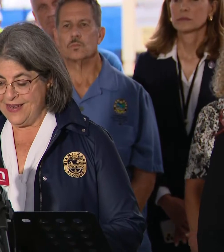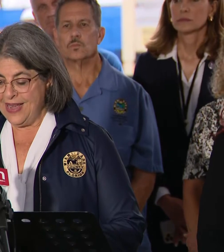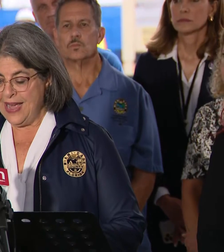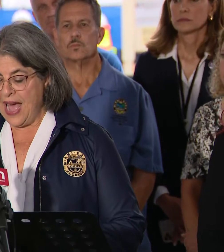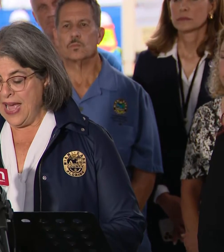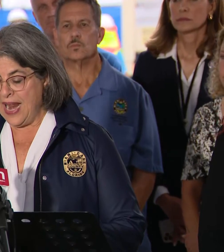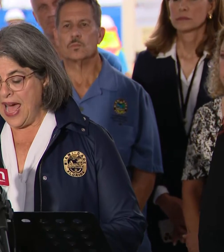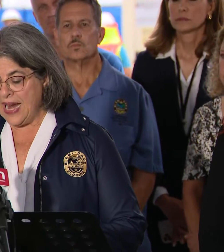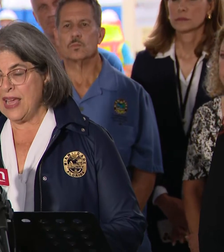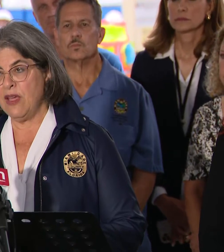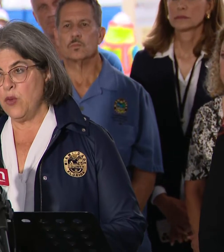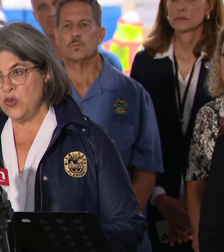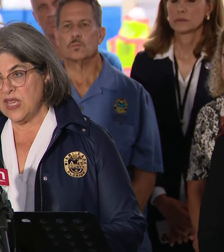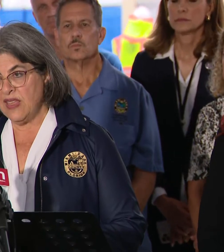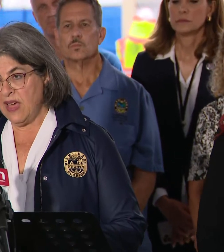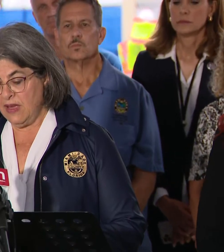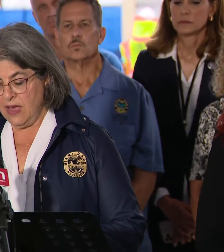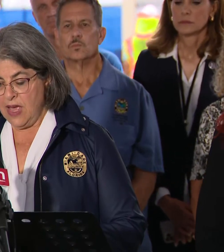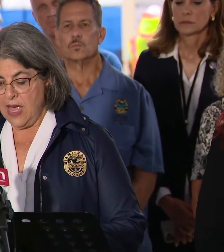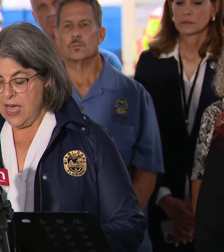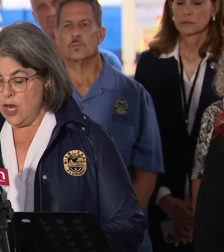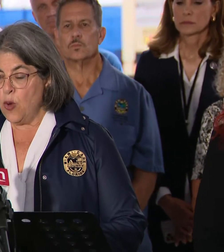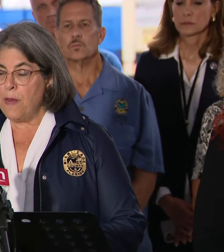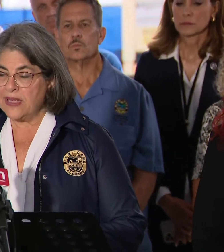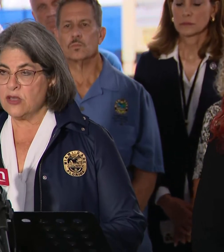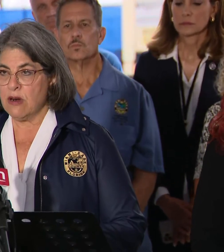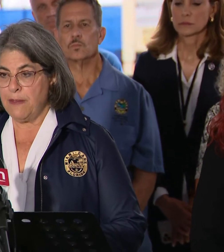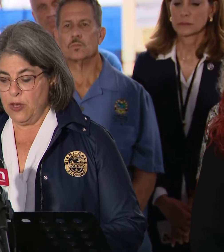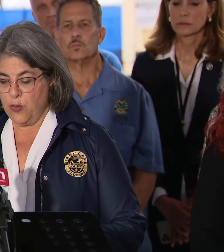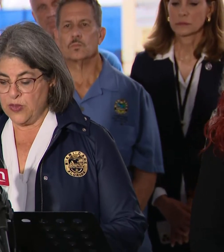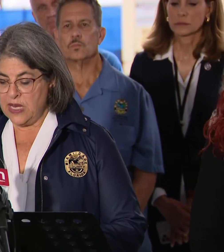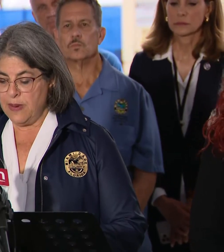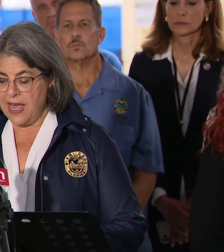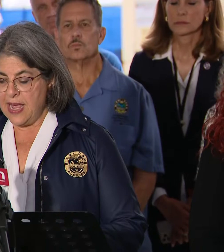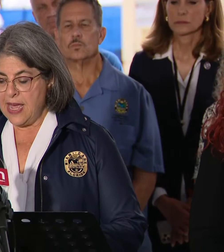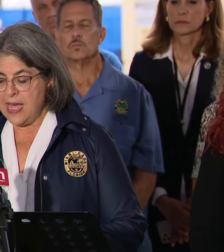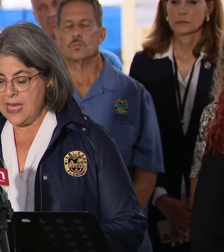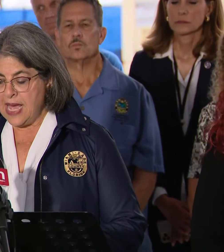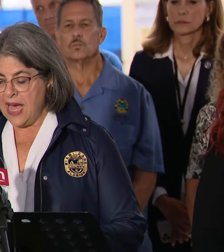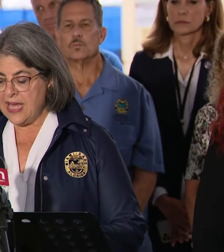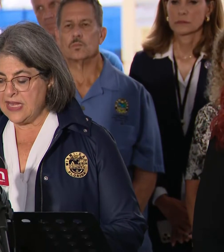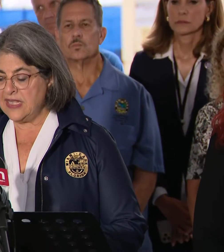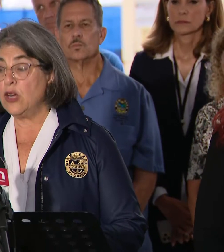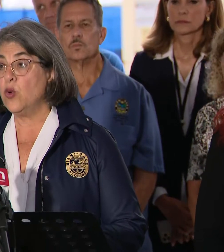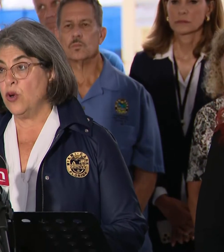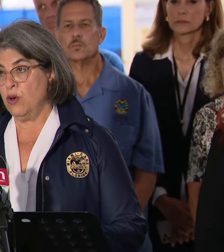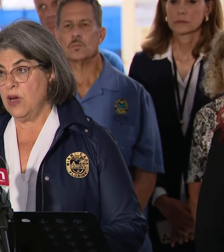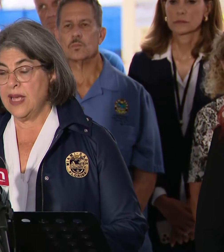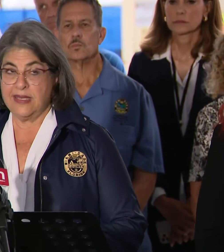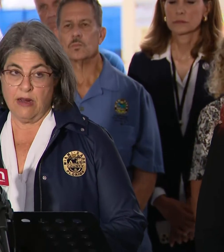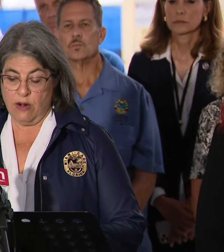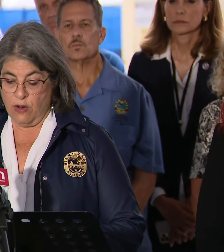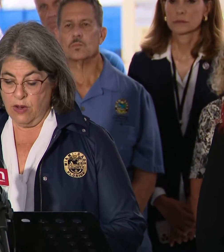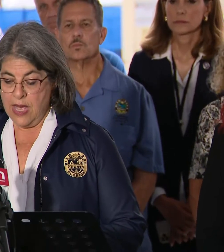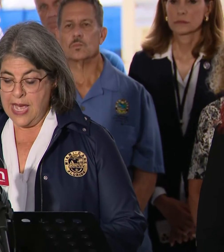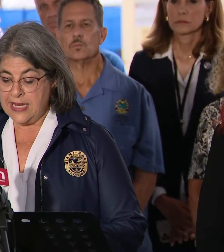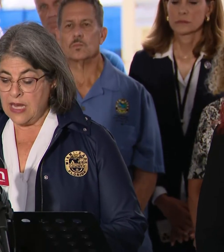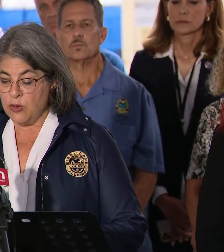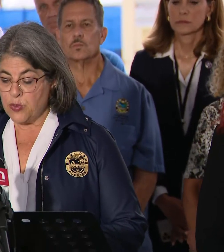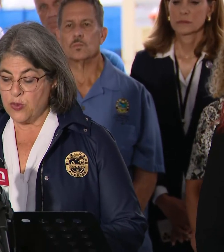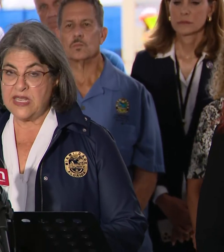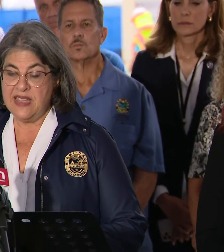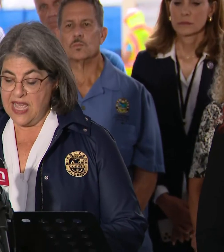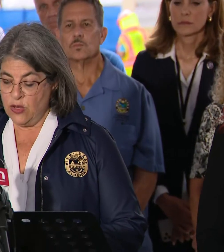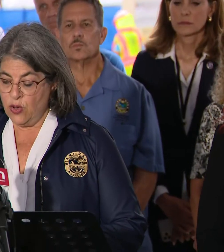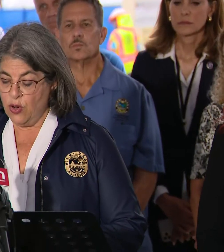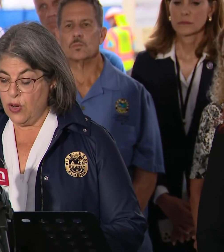expandir el área de búsqueda lo más rápido posible, ya que es seguro hacerlo.